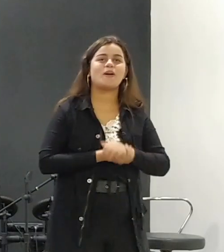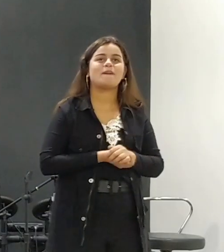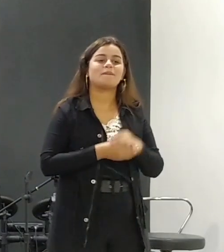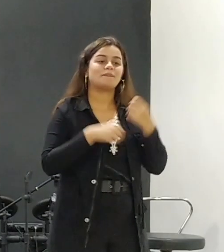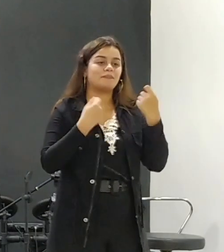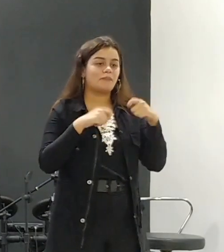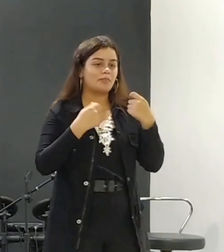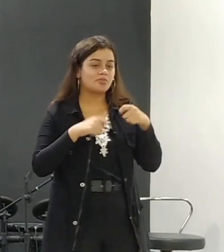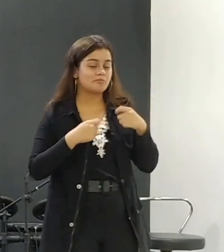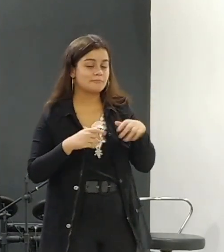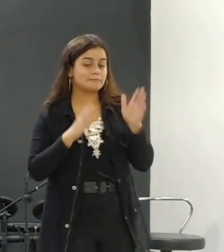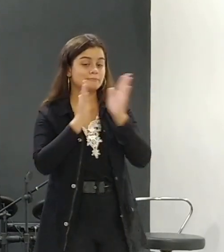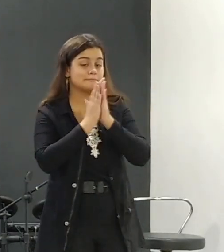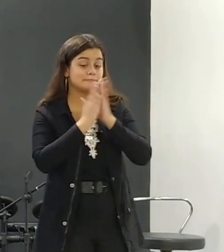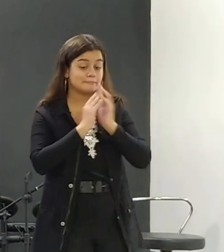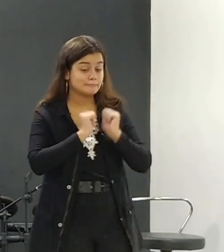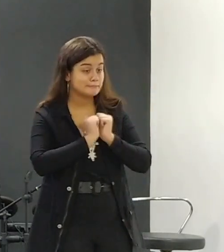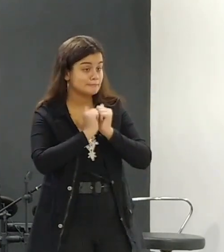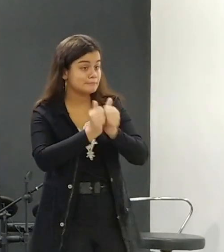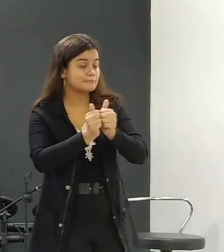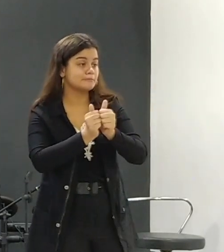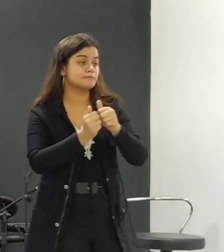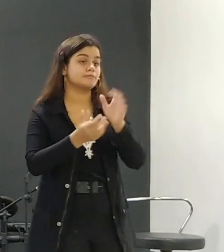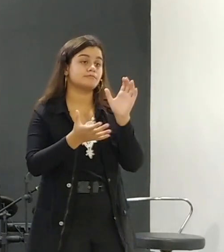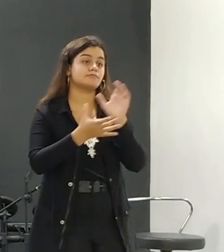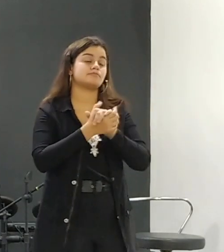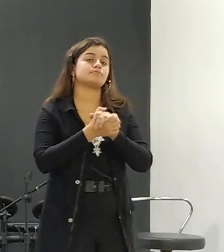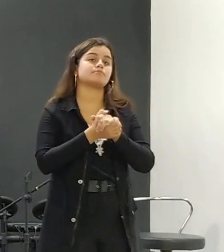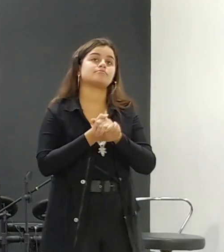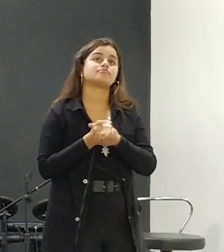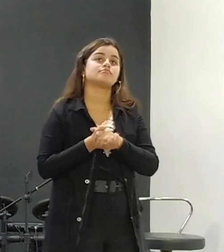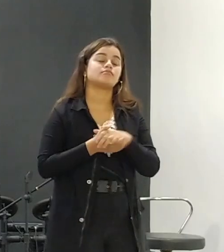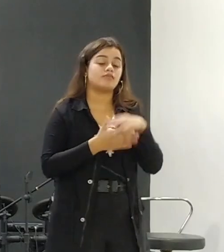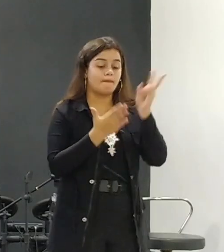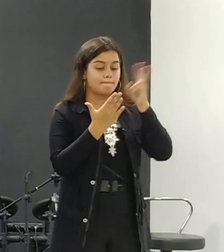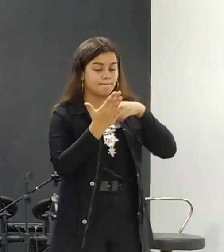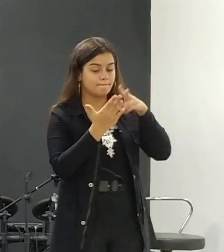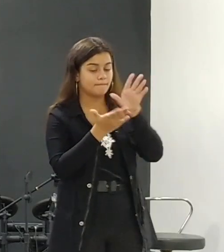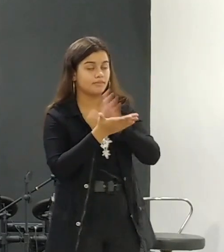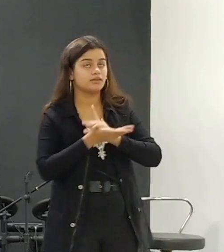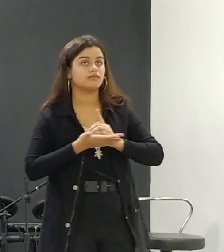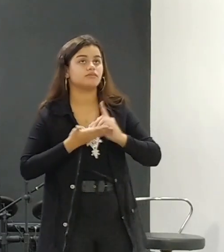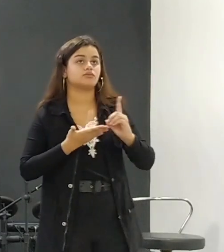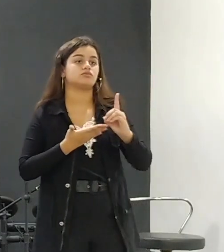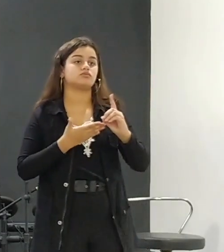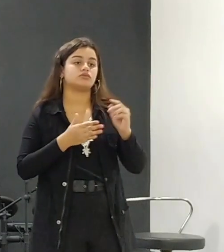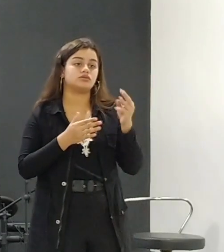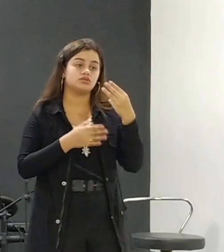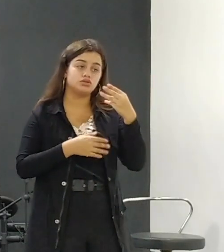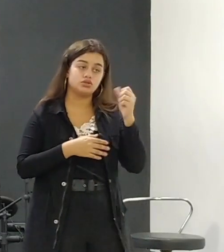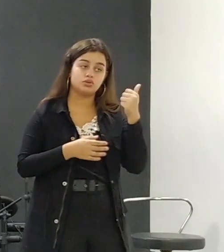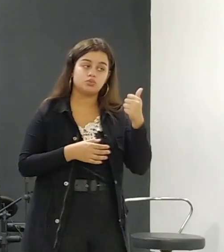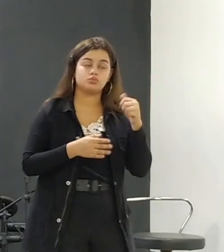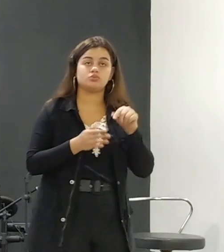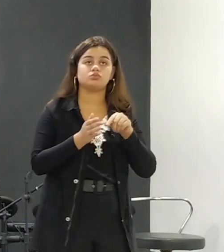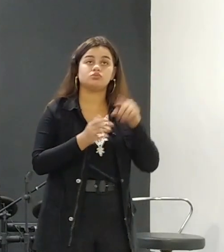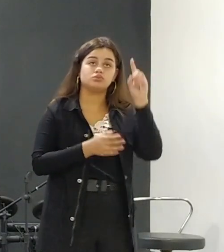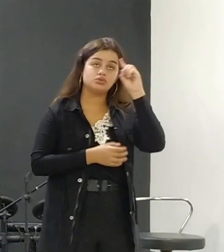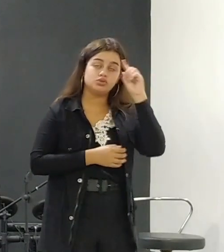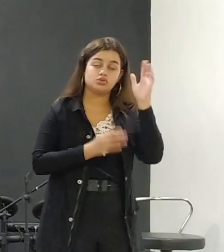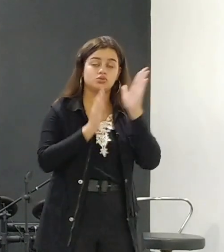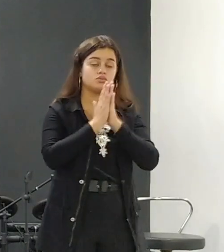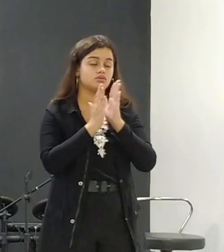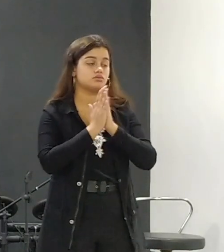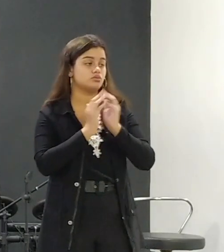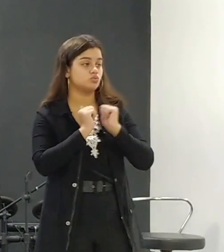né, orar juntos como casal, ler a palavra como nós estamos fazendo nesses 31 dias de oração, todos ali juntos